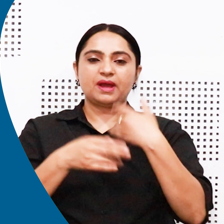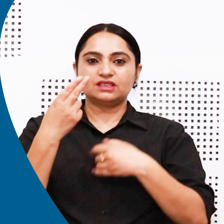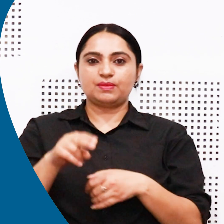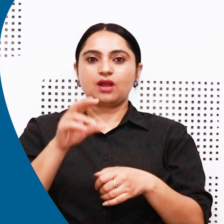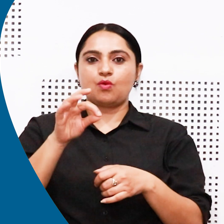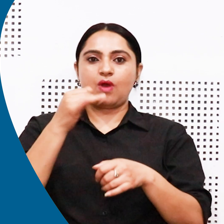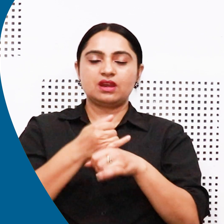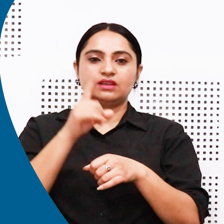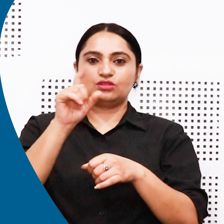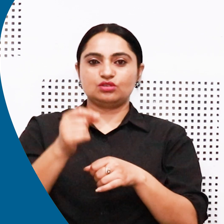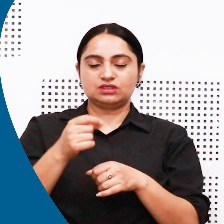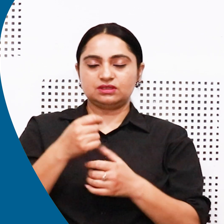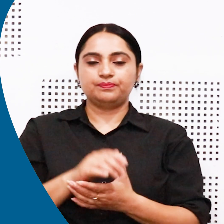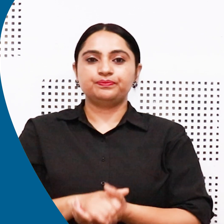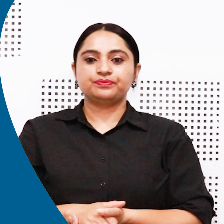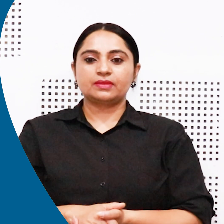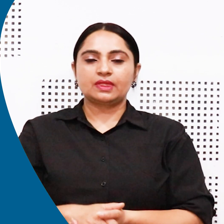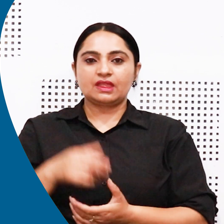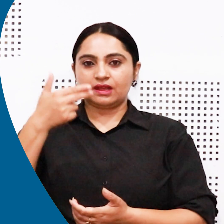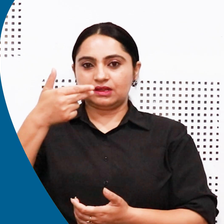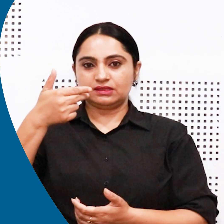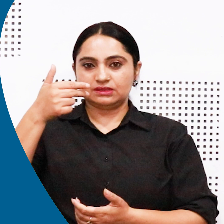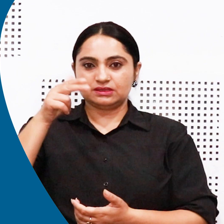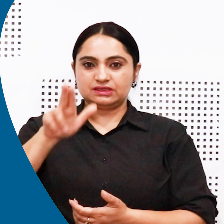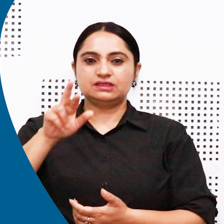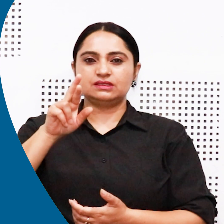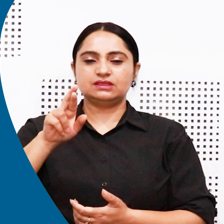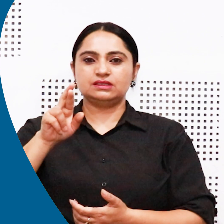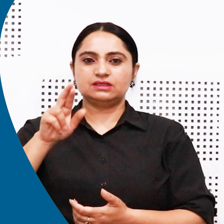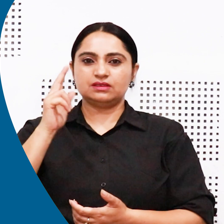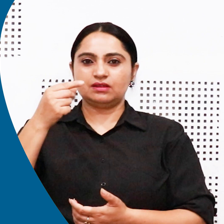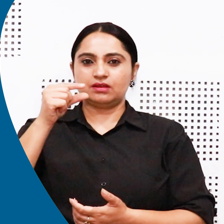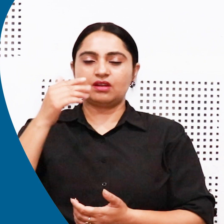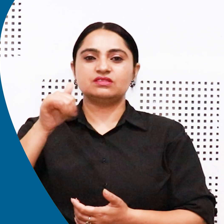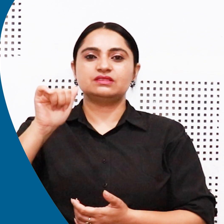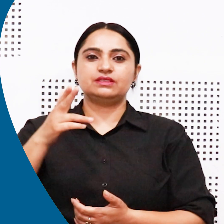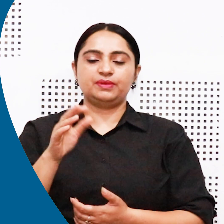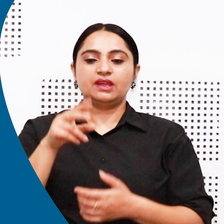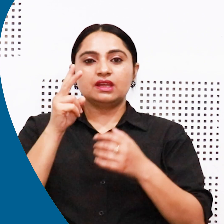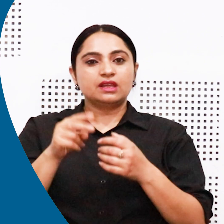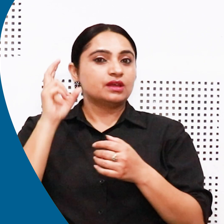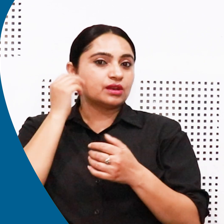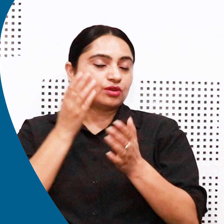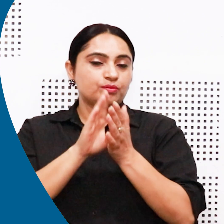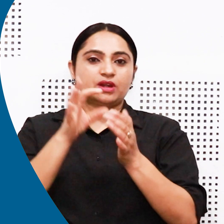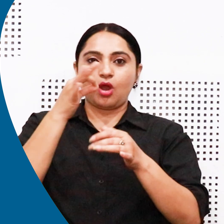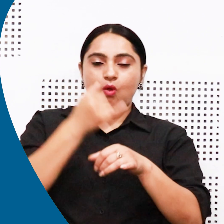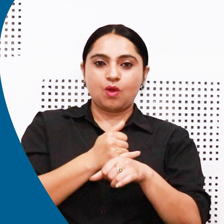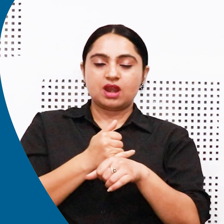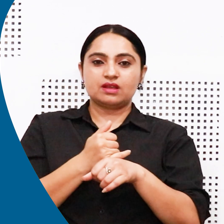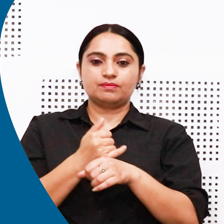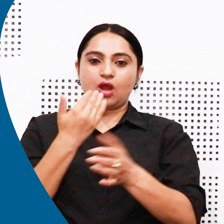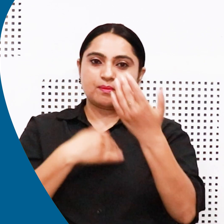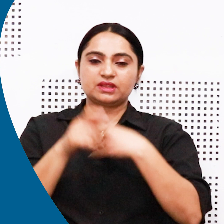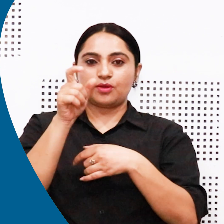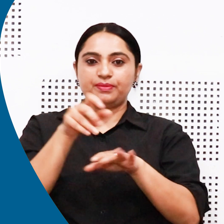वालिङ 10 का चिरञ्जीवी सुवेदी केही महिना अगाडि यसै रेडियो मार्फत वालिङमा अपाङ्गता भएको व्यक्तिहरूलाई विभेदकारी नीति